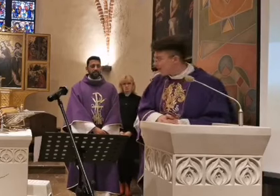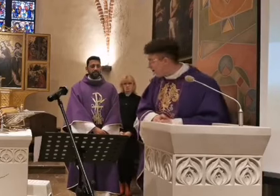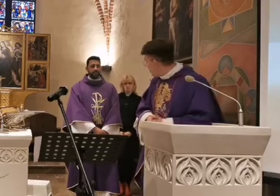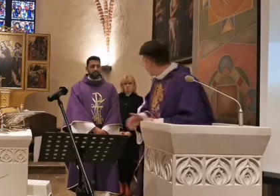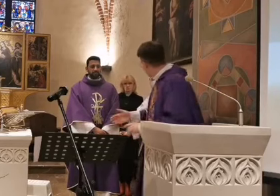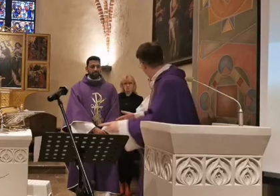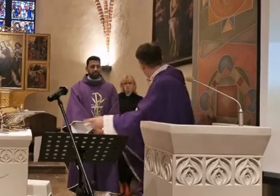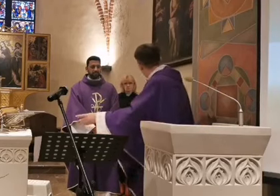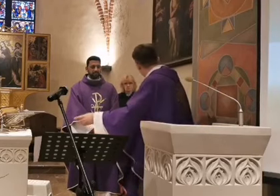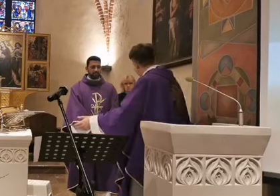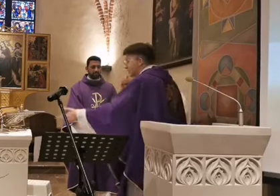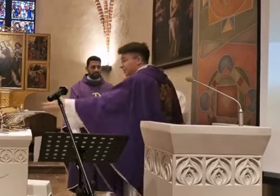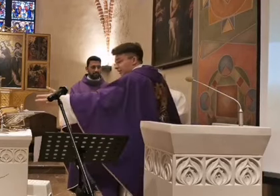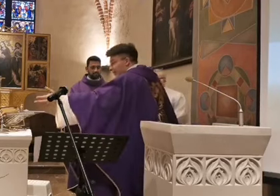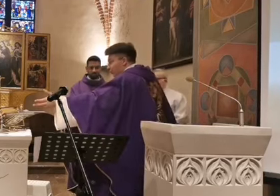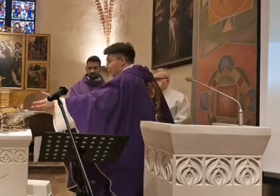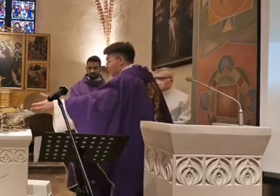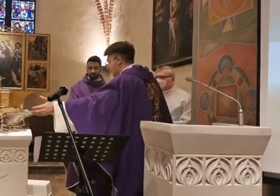rodzica.